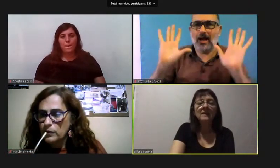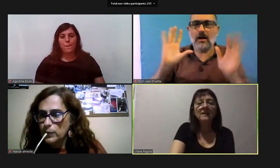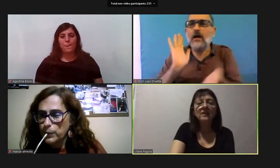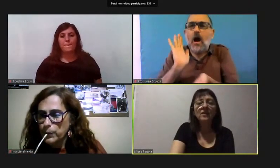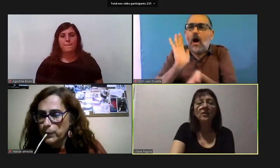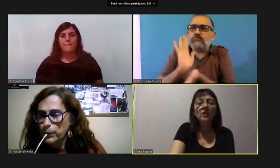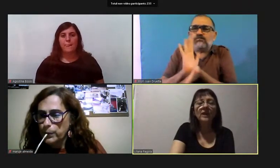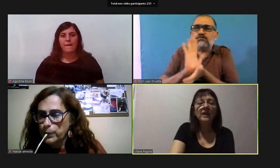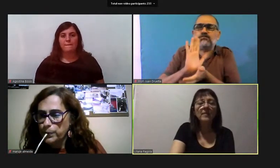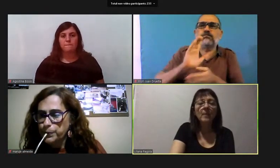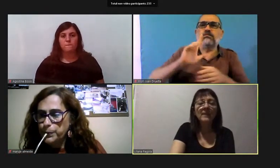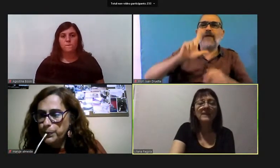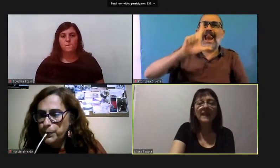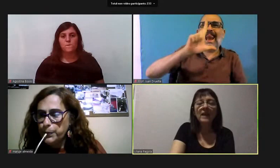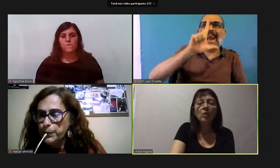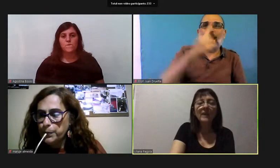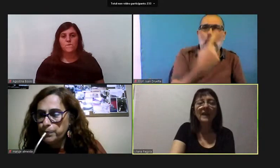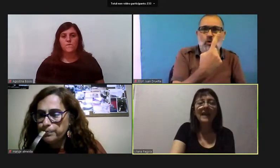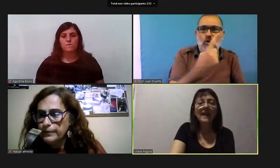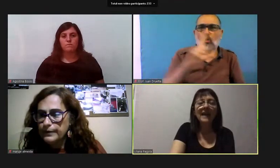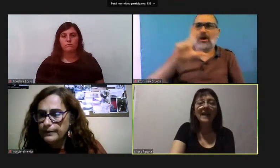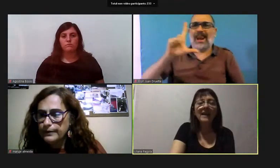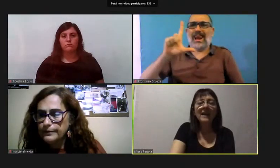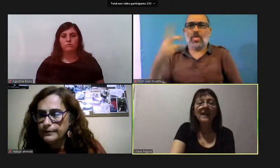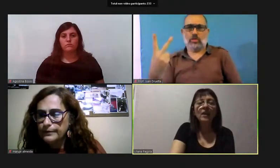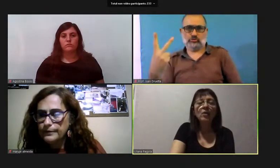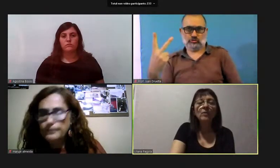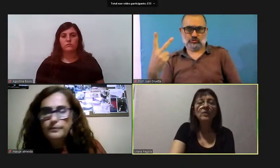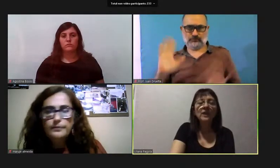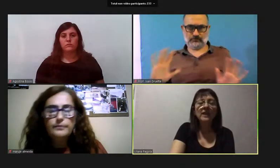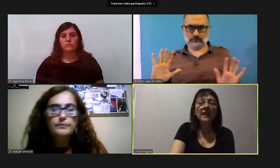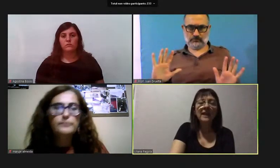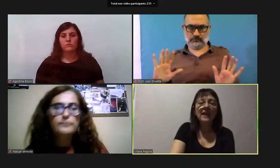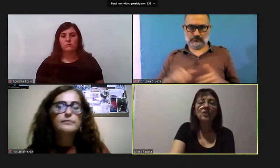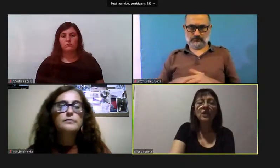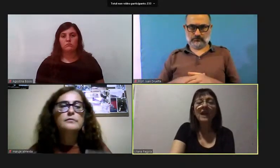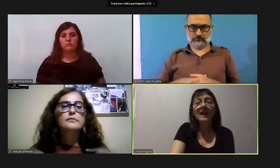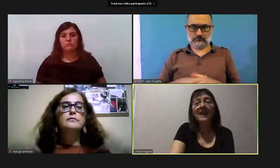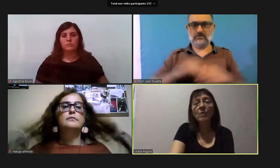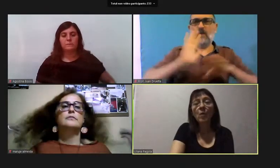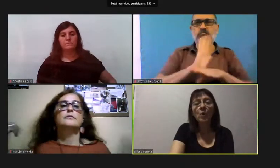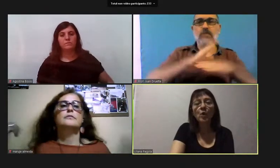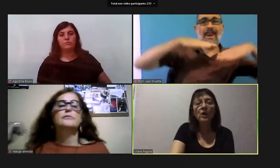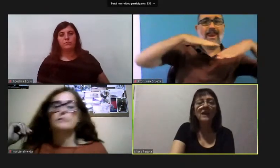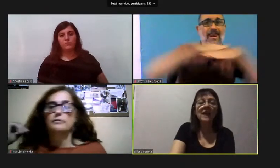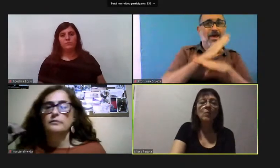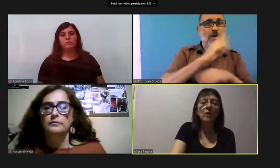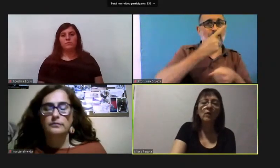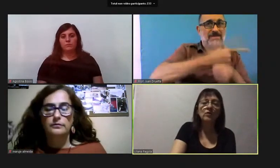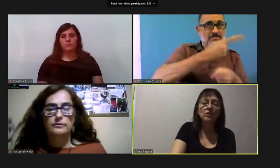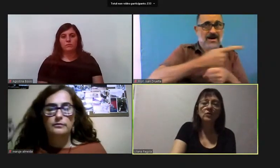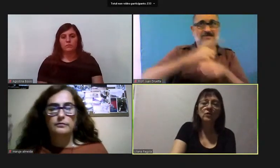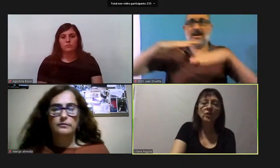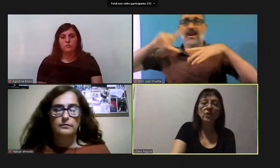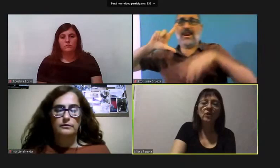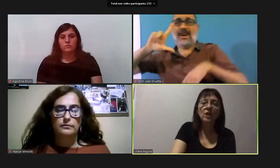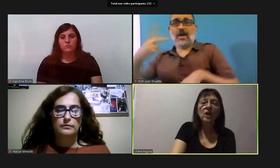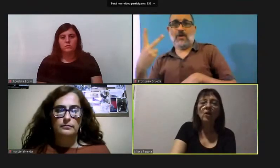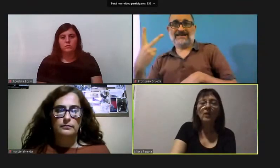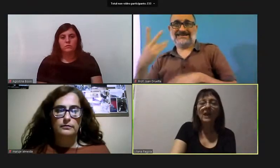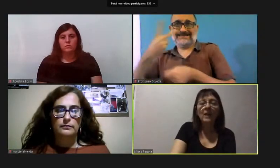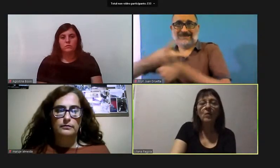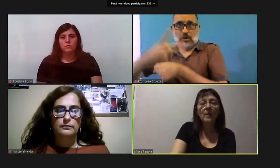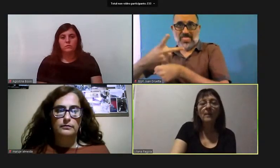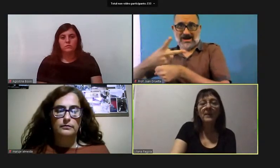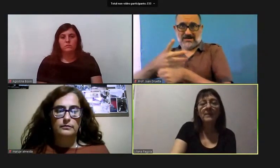todavía, ¿no? Y me parece que hay algo para aclarar. Es como en relación a la lengua 1 y la lengua 2, ¿no?